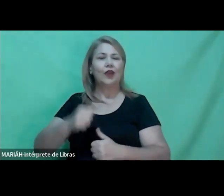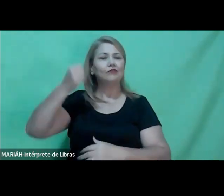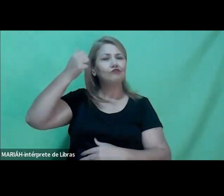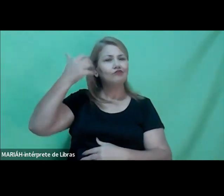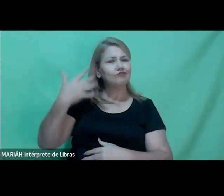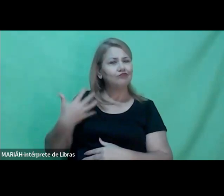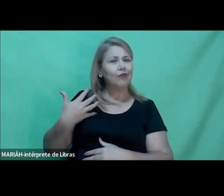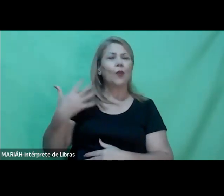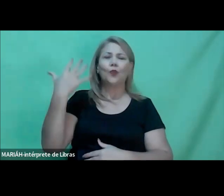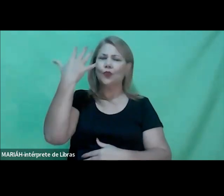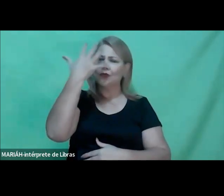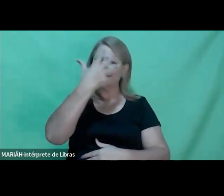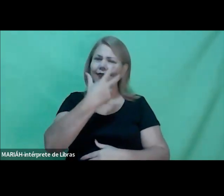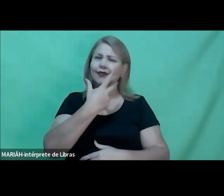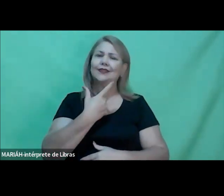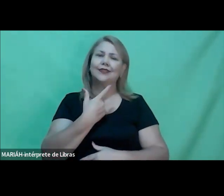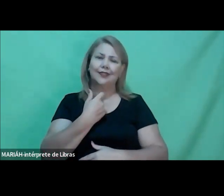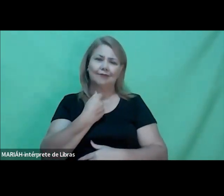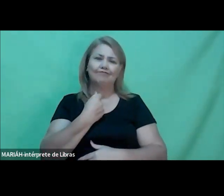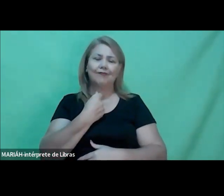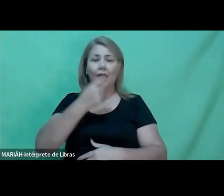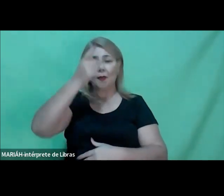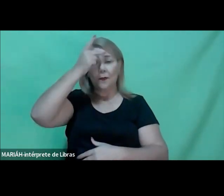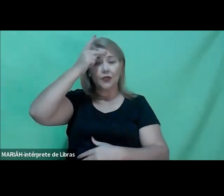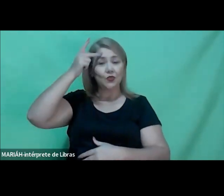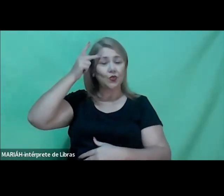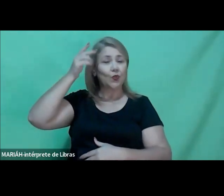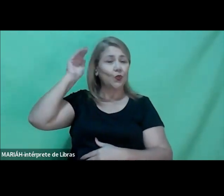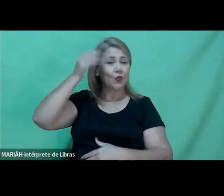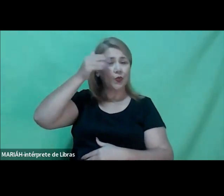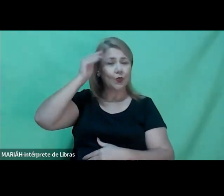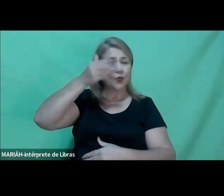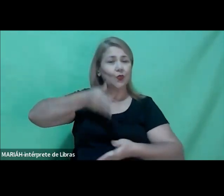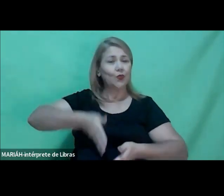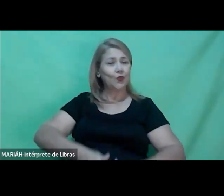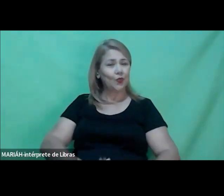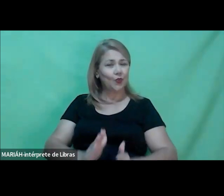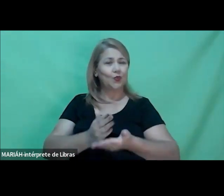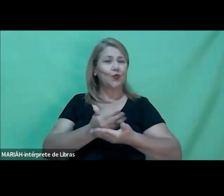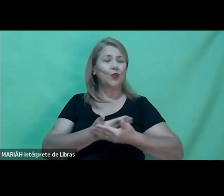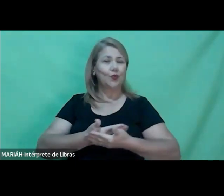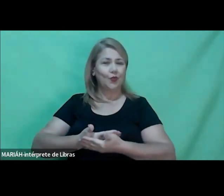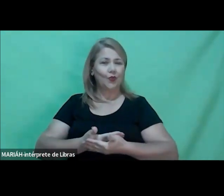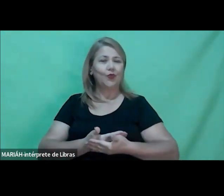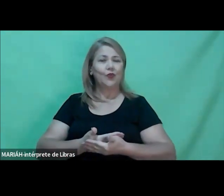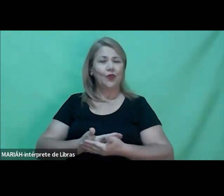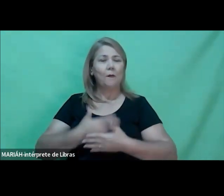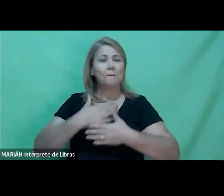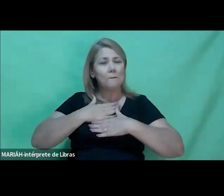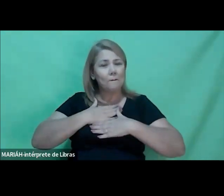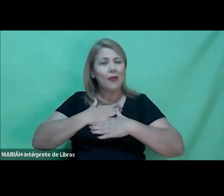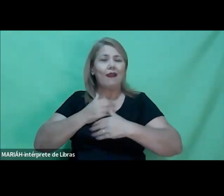ciega congénita y que a mí particularmente me me emocionó mucho porque me